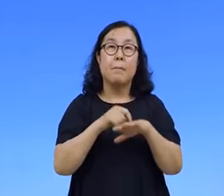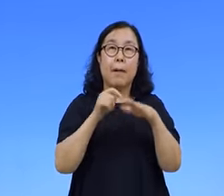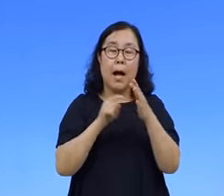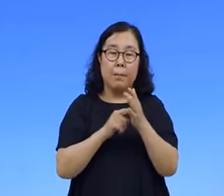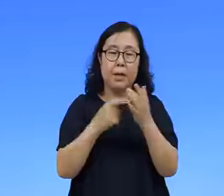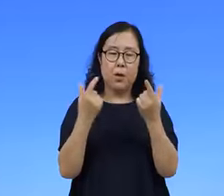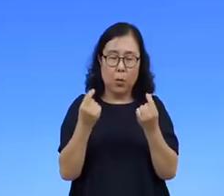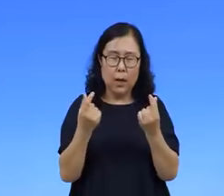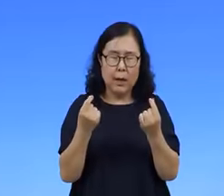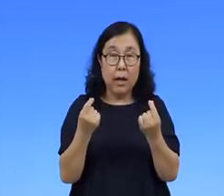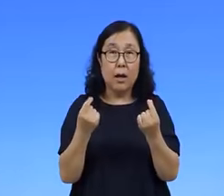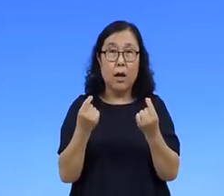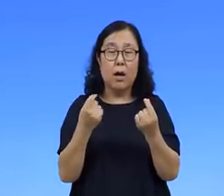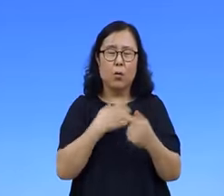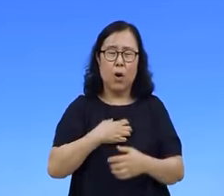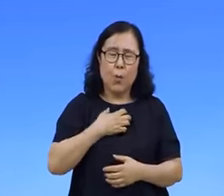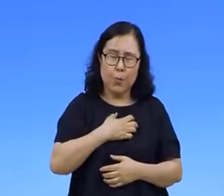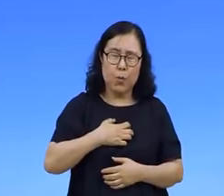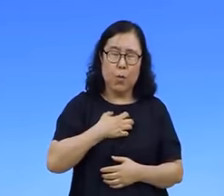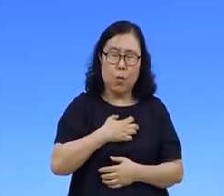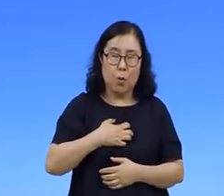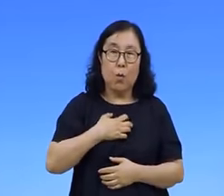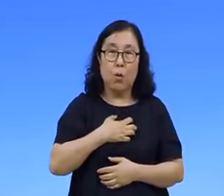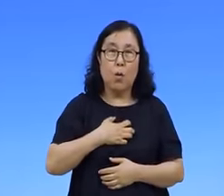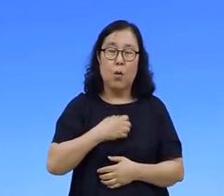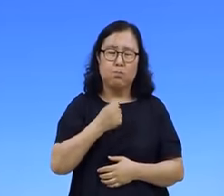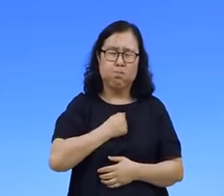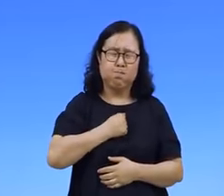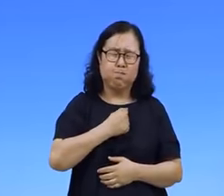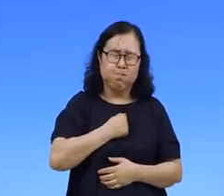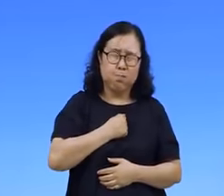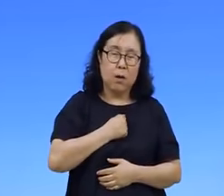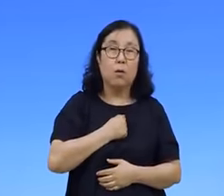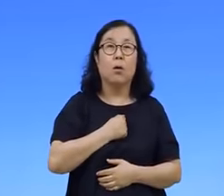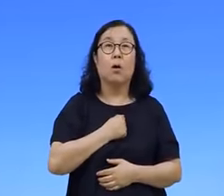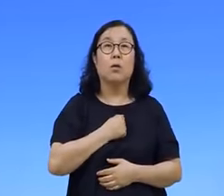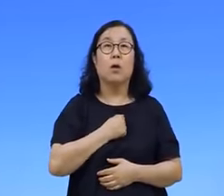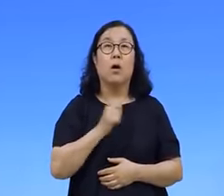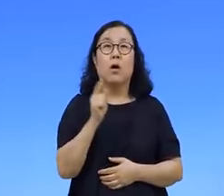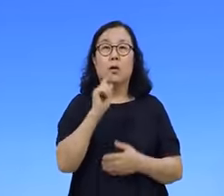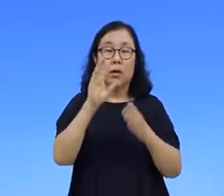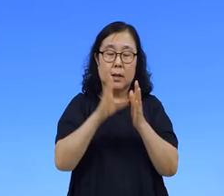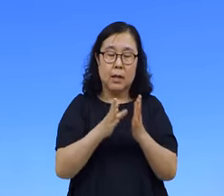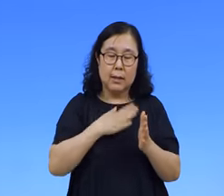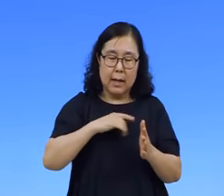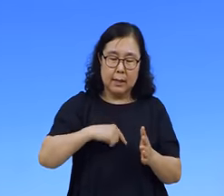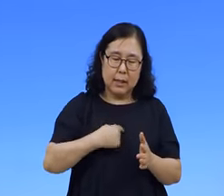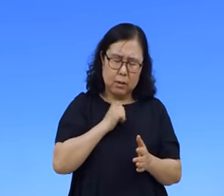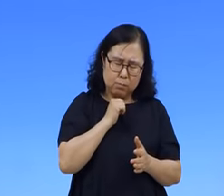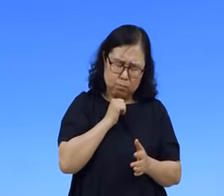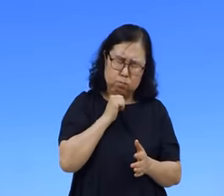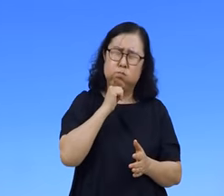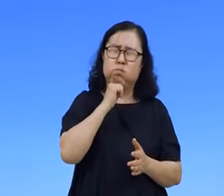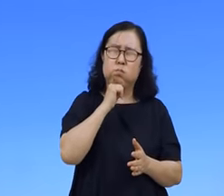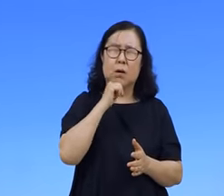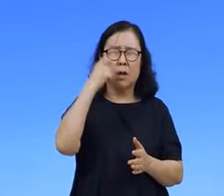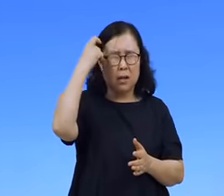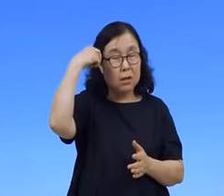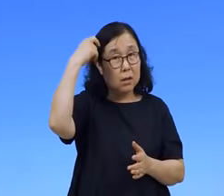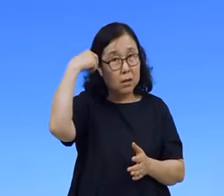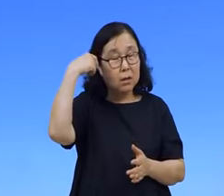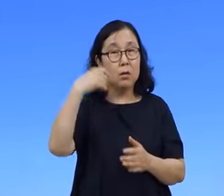제 마음이 지금 그렇듯이 참 괴롭고 답답하고 어떨 땐 제 자신이 참